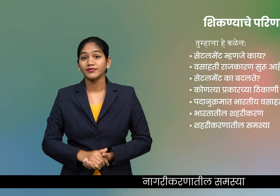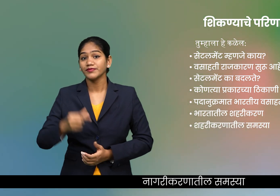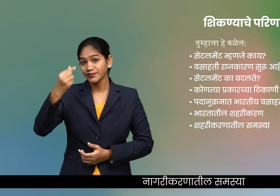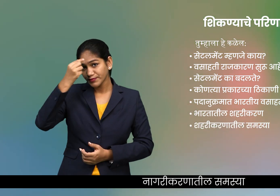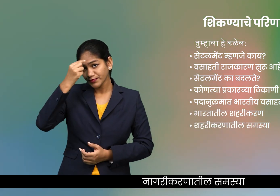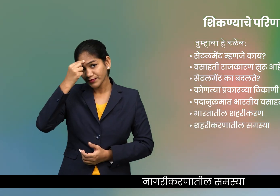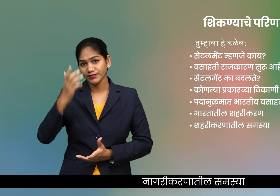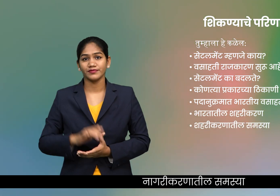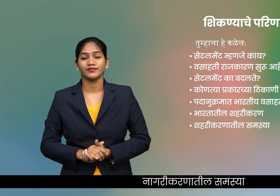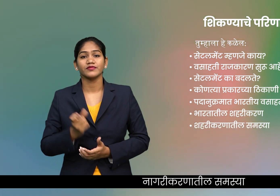नागरीकरणातील समस्या.